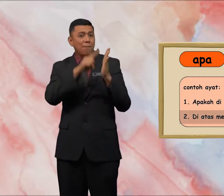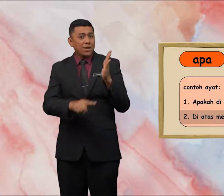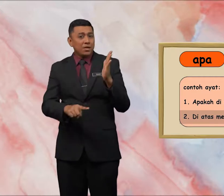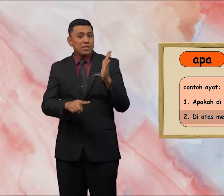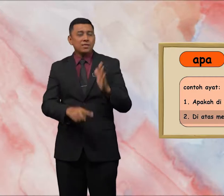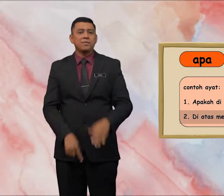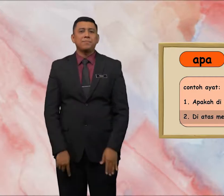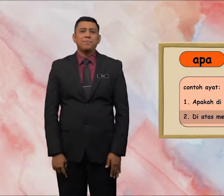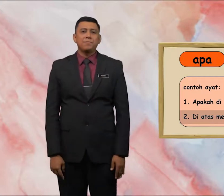apa?